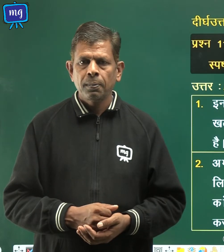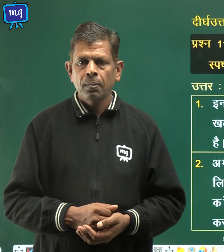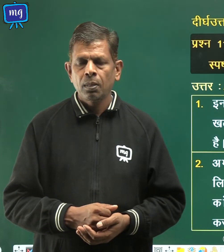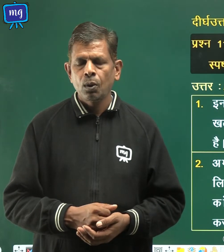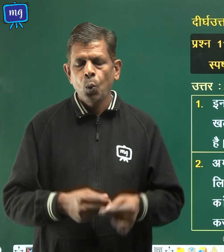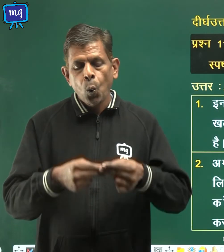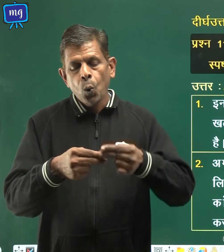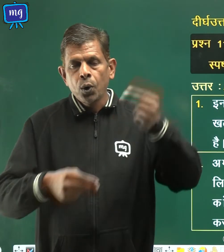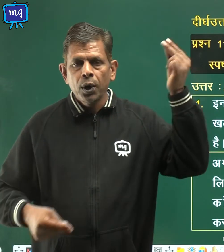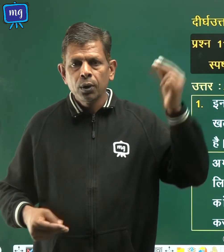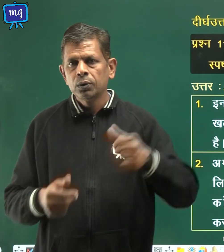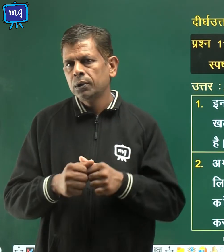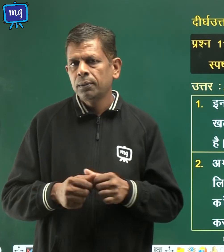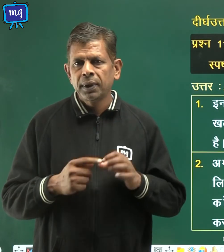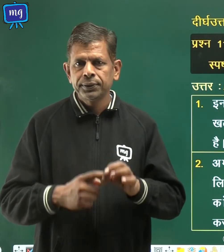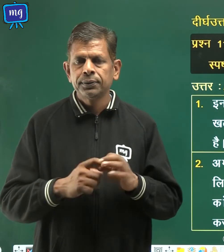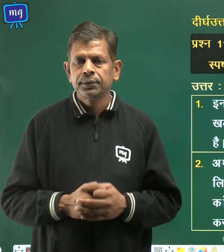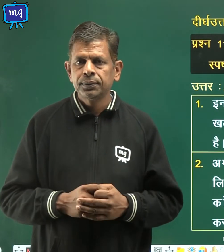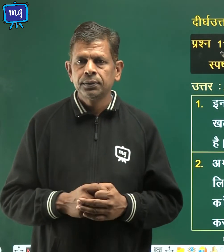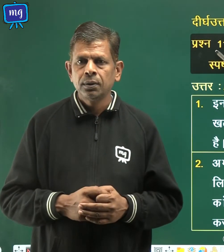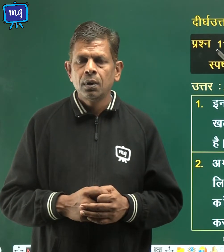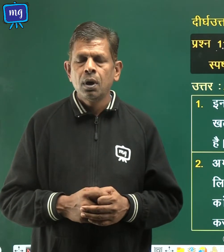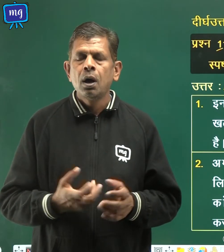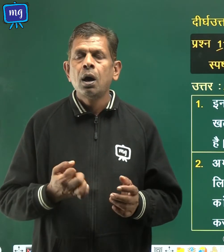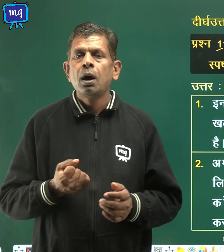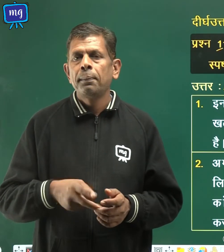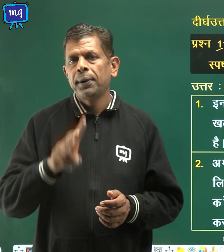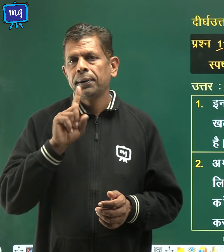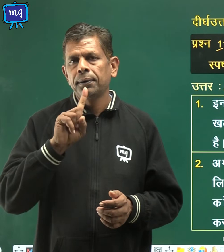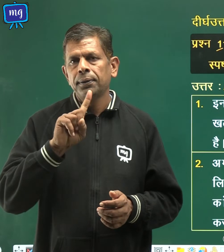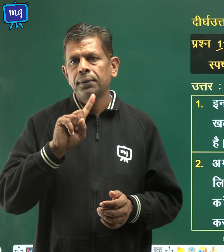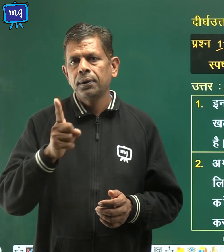दीर्घ उत्तरी प्रश्न नंबर 11,